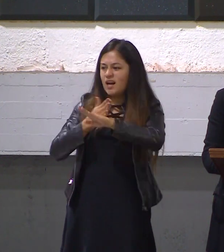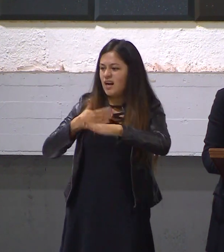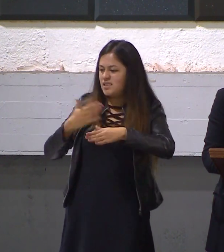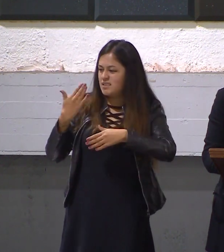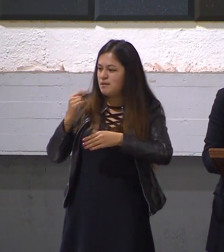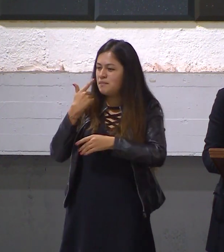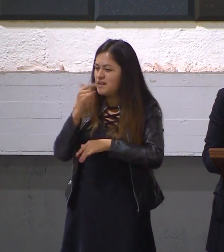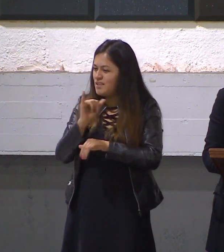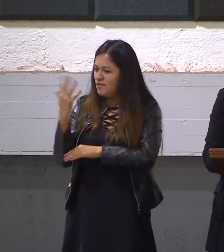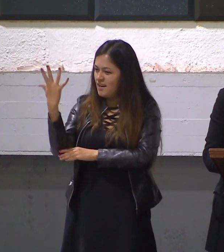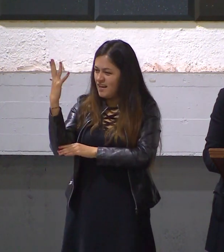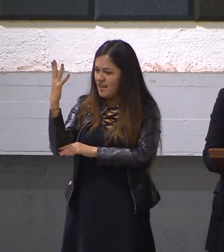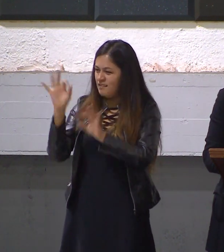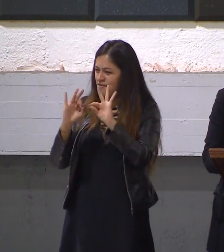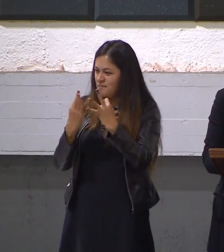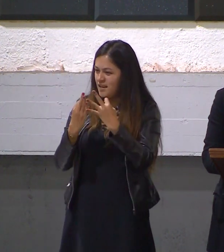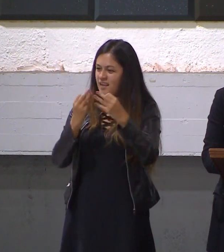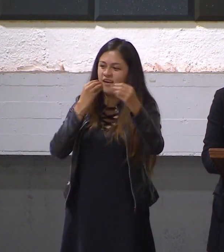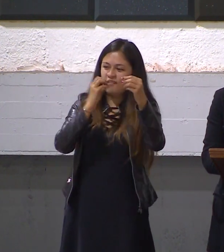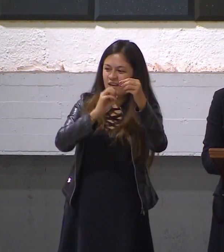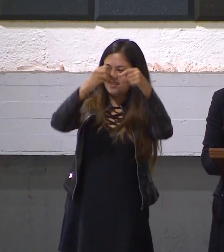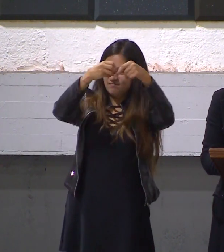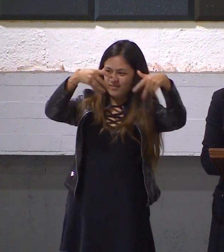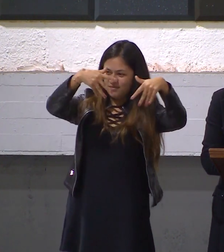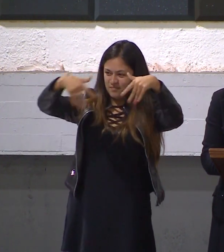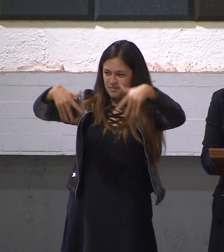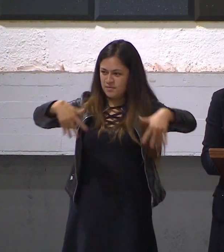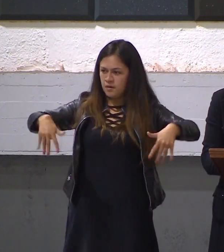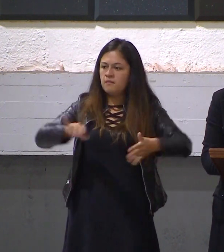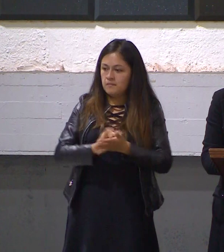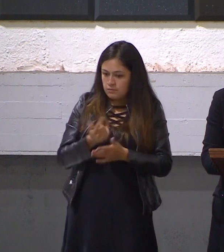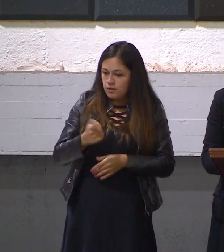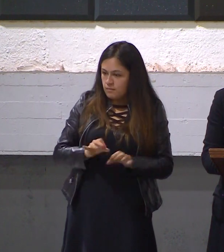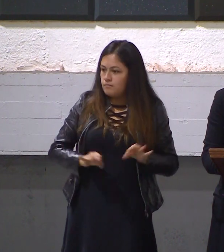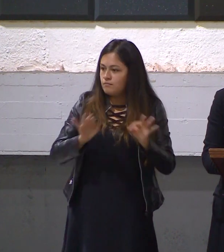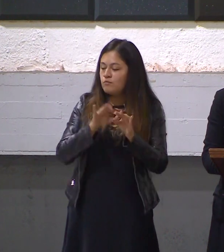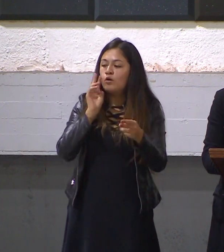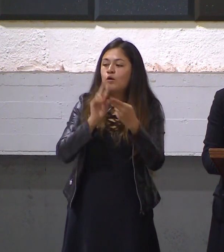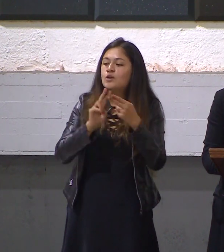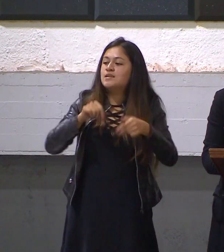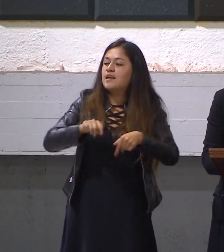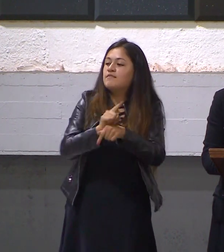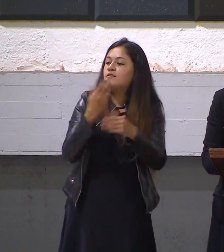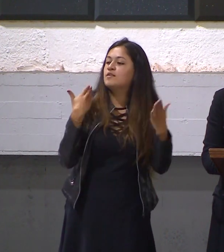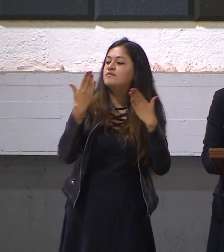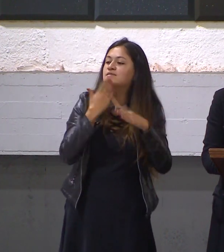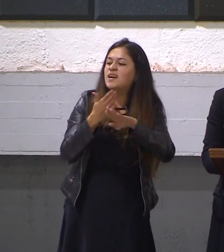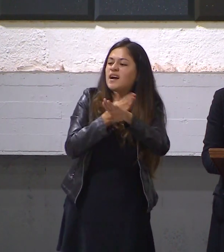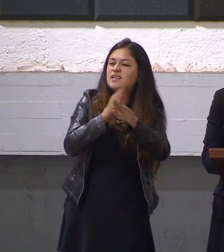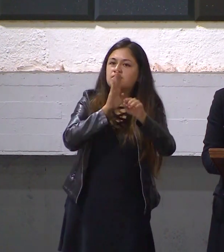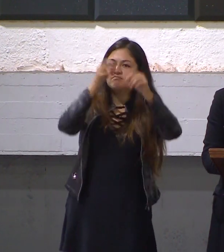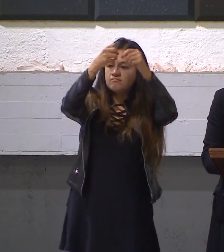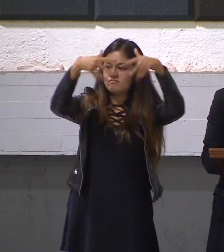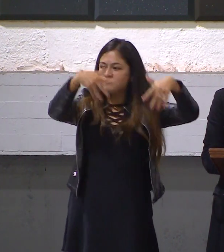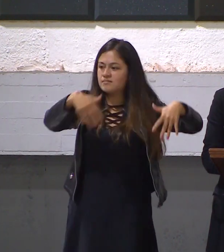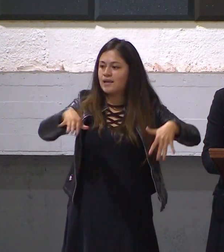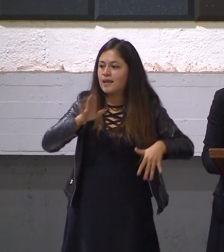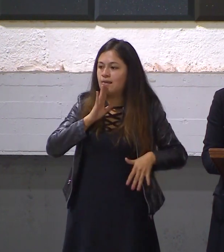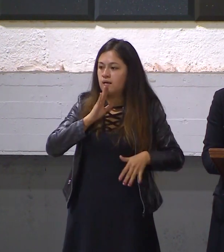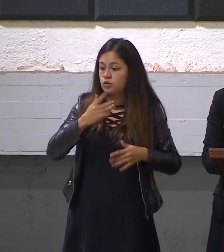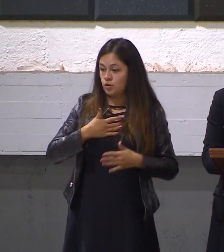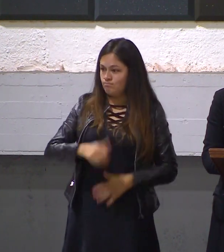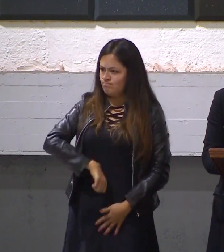nosotros por eso es que nos da tanto orgullo decir que somos de la universidad pedagógica y muchas veces